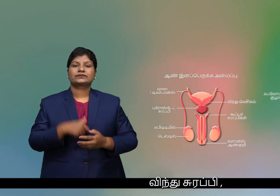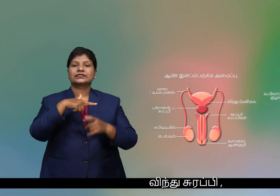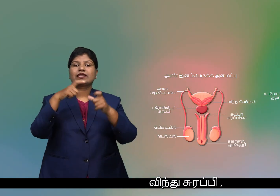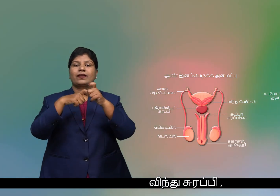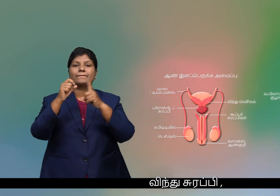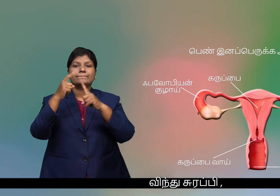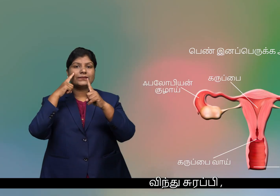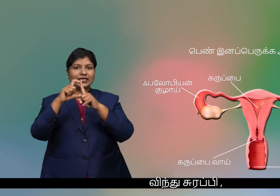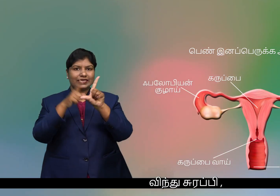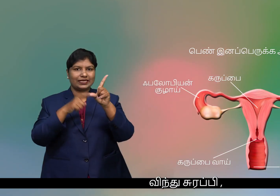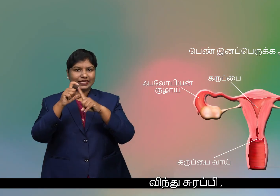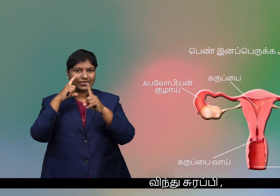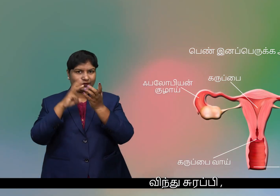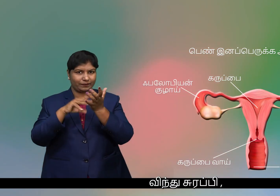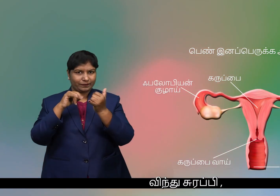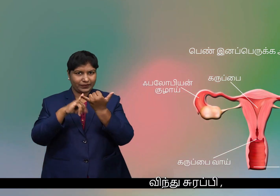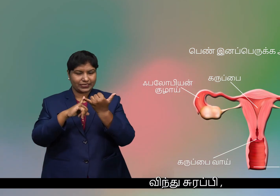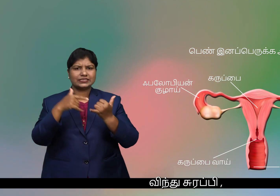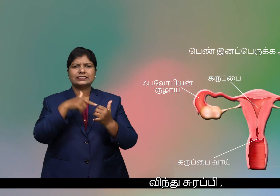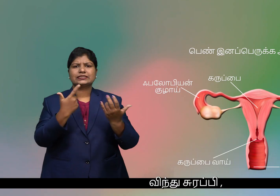விந்து சுரப்பி,